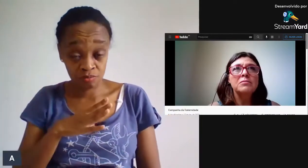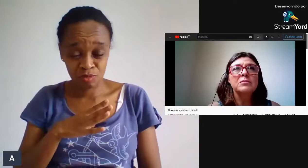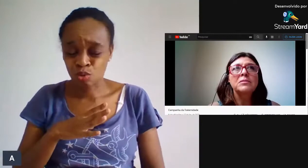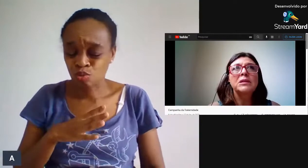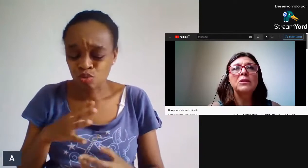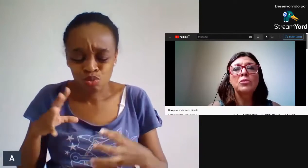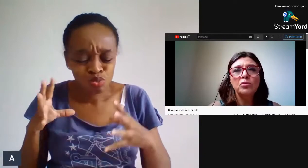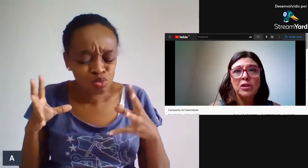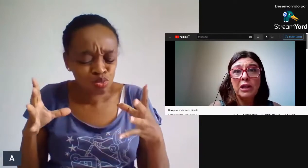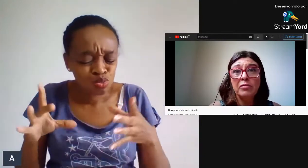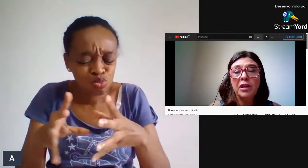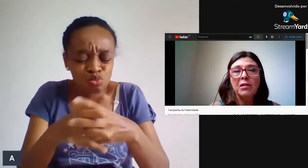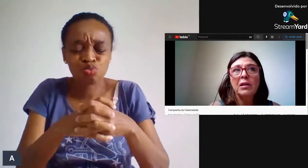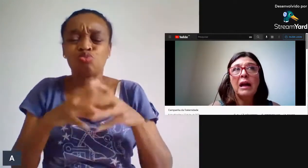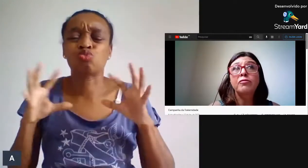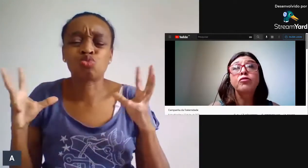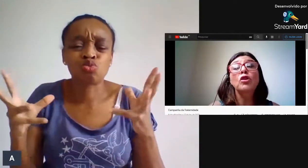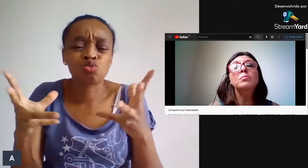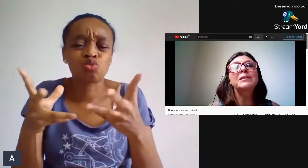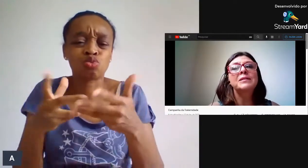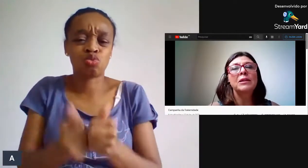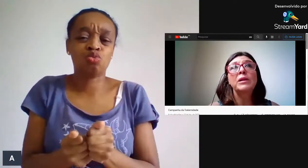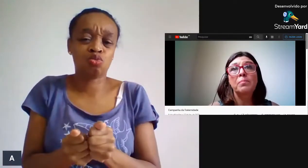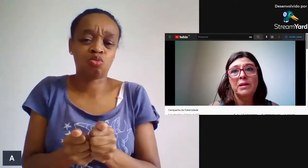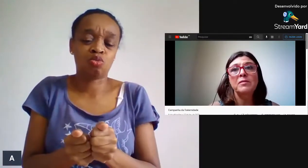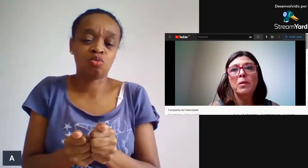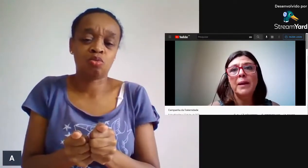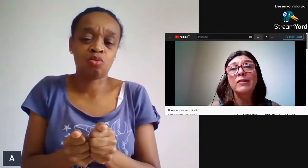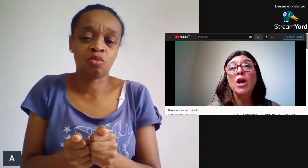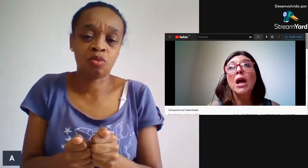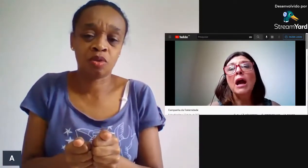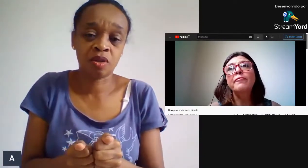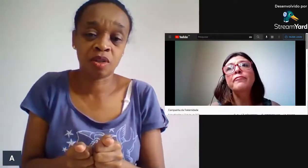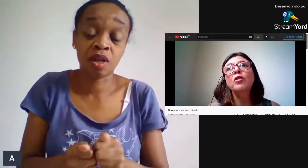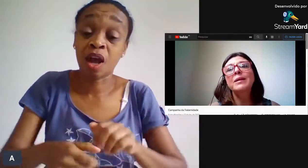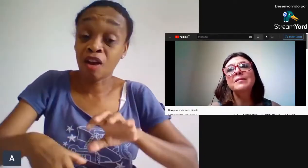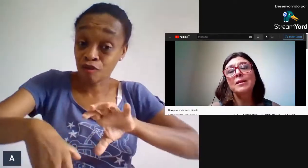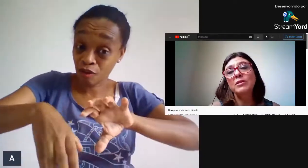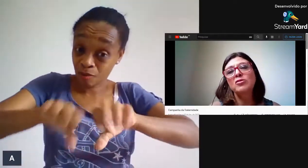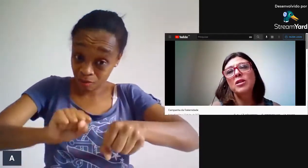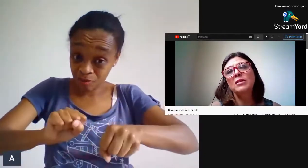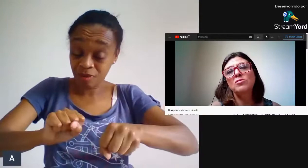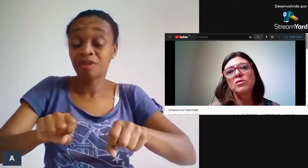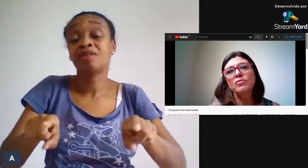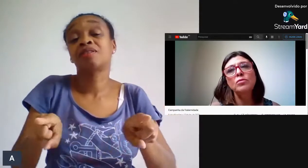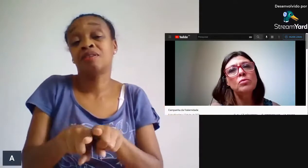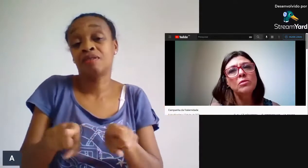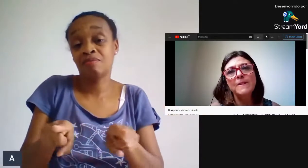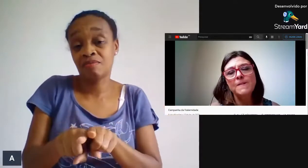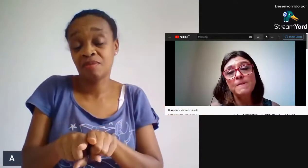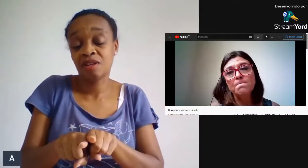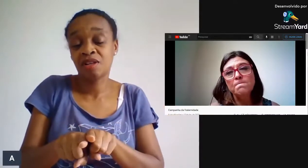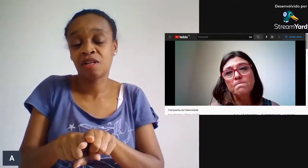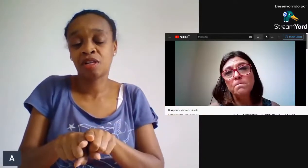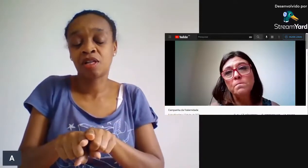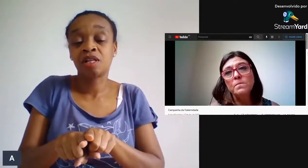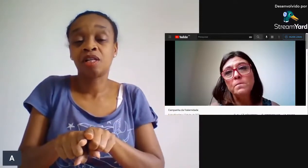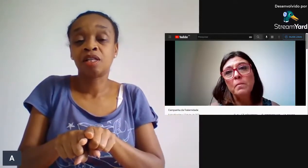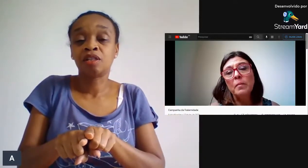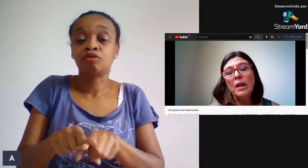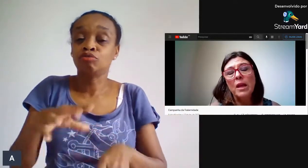né? Inclusive a formação e principalmente a formação das gerações futuras.